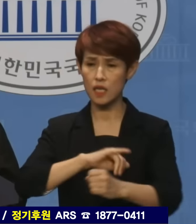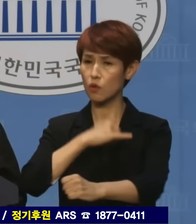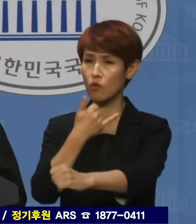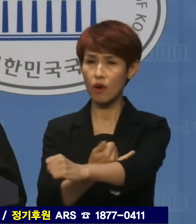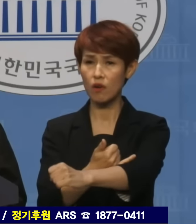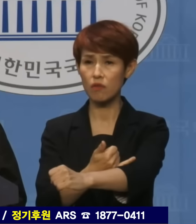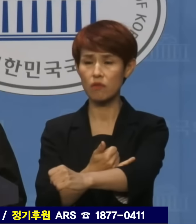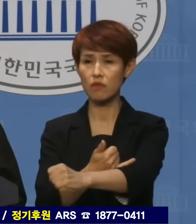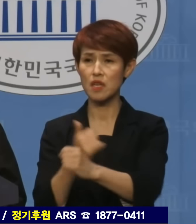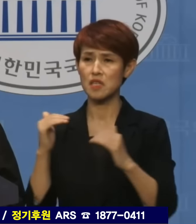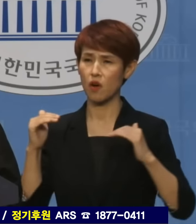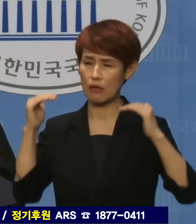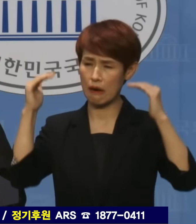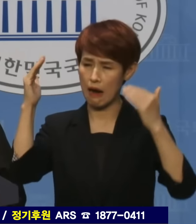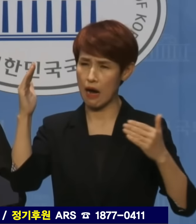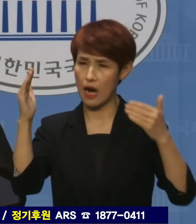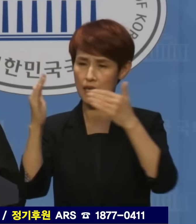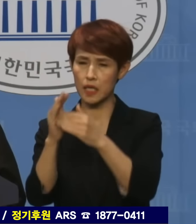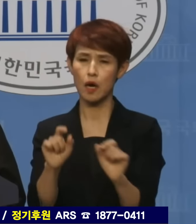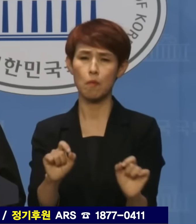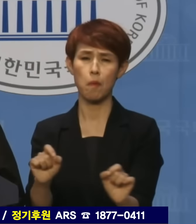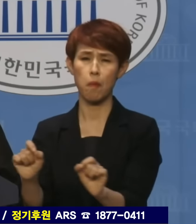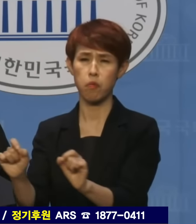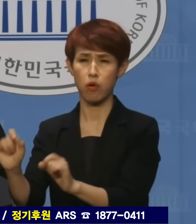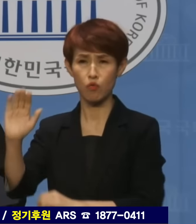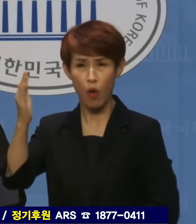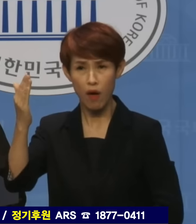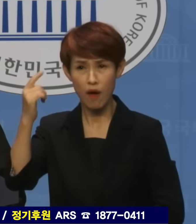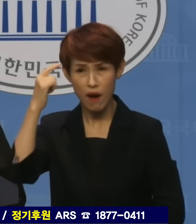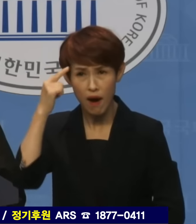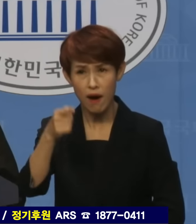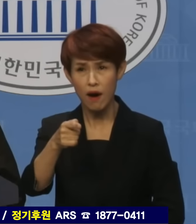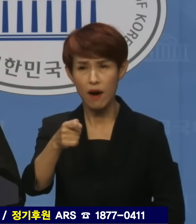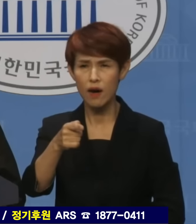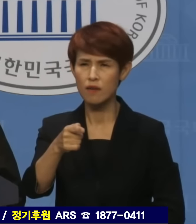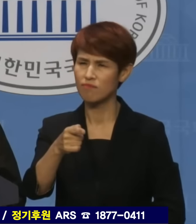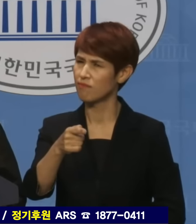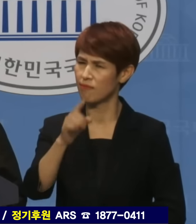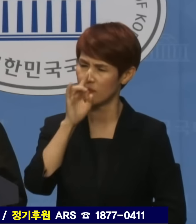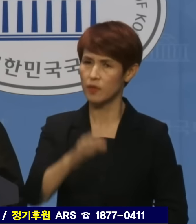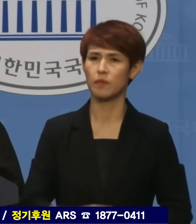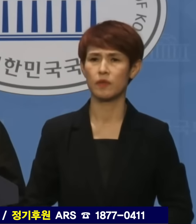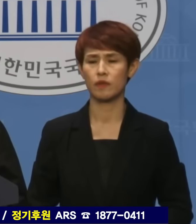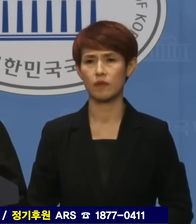인권은 성인이 될 때까지 미뤄둬도 상관없다고 생각하는 것은 아니겠지요.